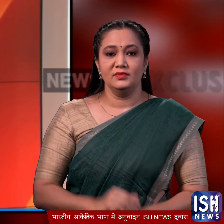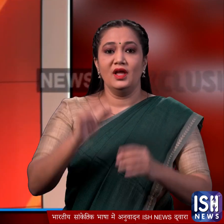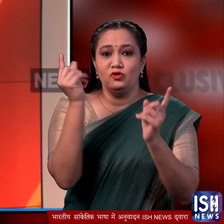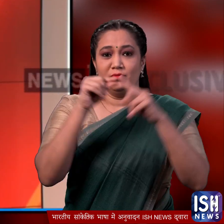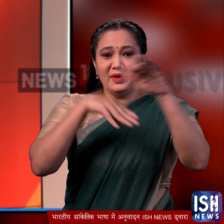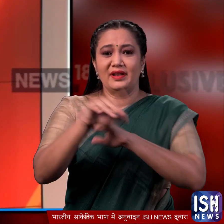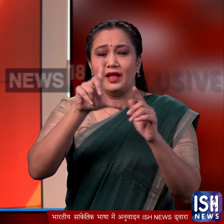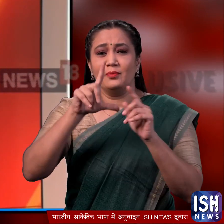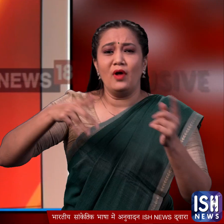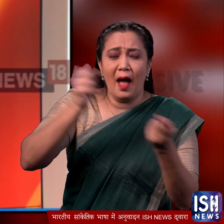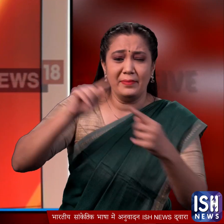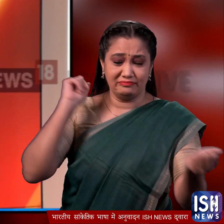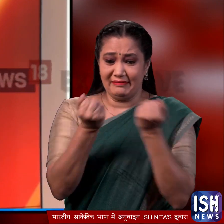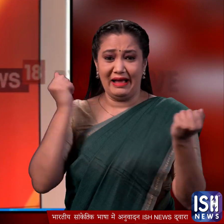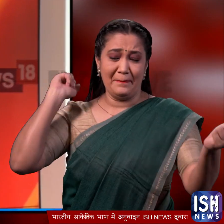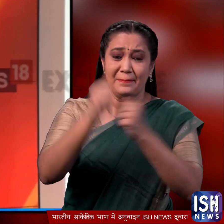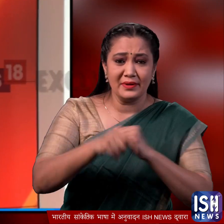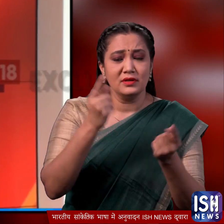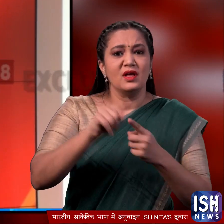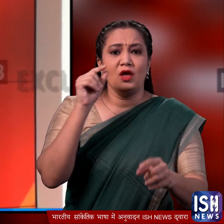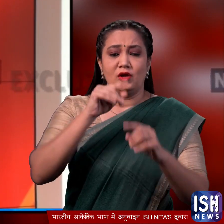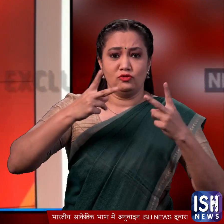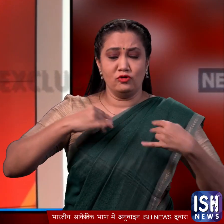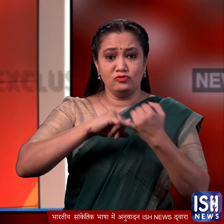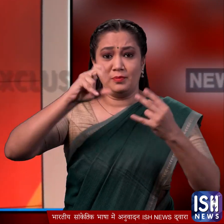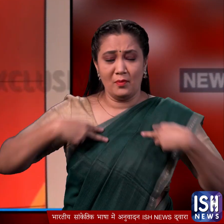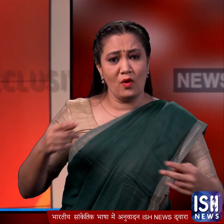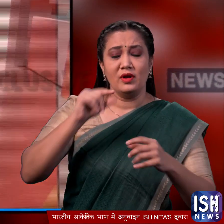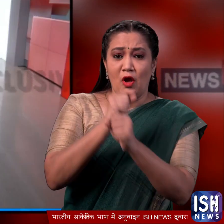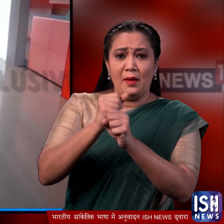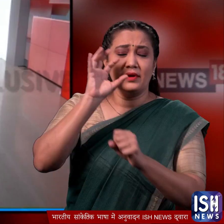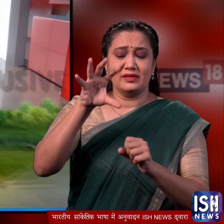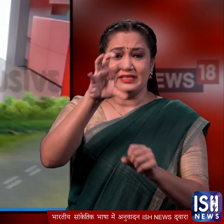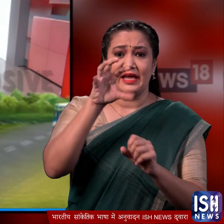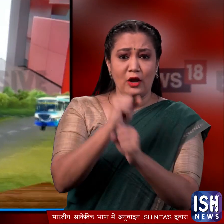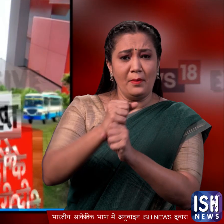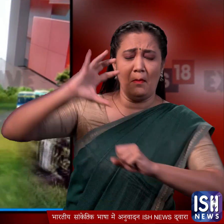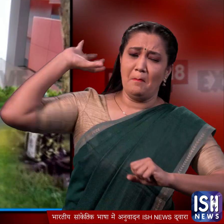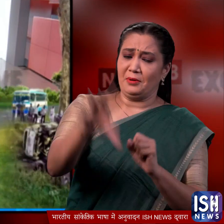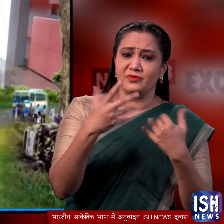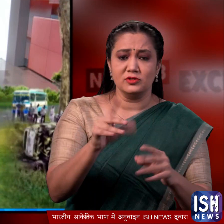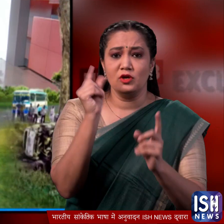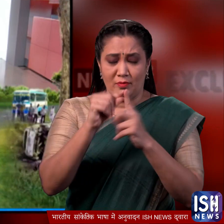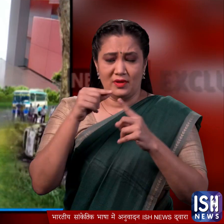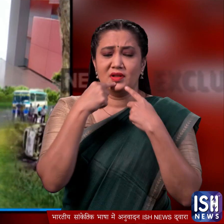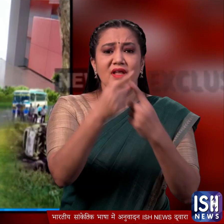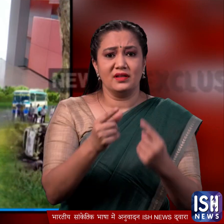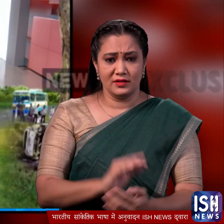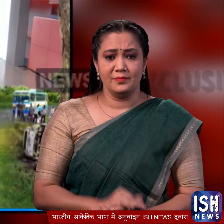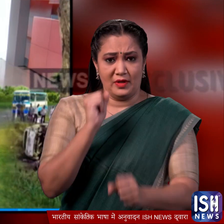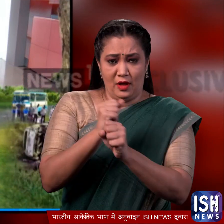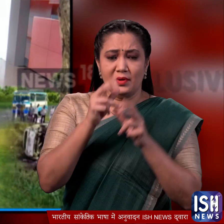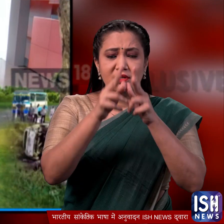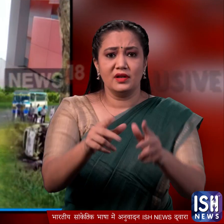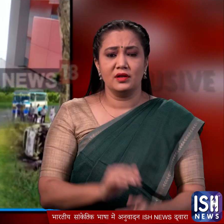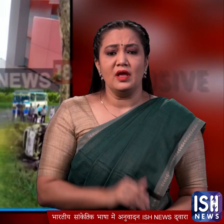की सुनवाई के दौरान सुप्रीम कोर्ट ने राज्य सरकार को फटकार लगाई। न्यूज 18 के एहतशाम खान की रिपोर्ट है कि सुनवाई में यूपी सरकार ने कोर्ट को बताया कि इस